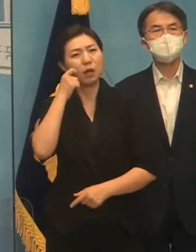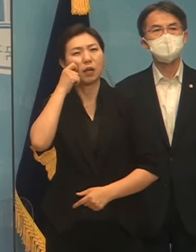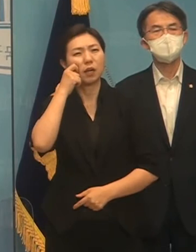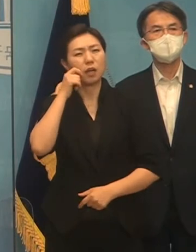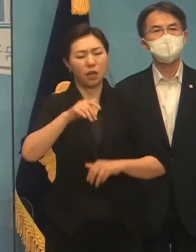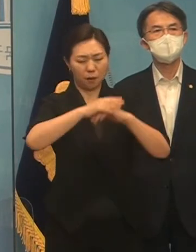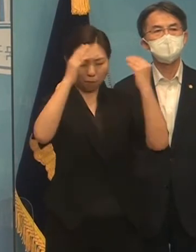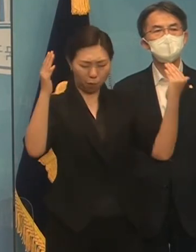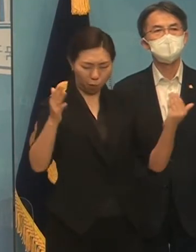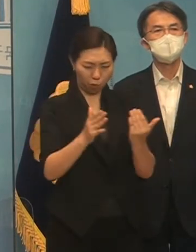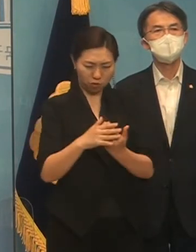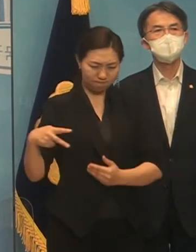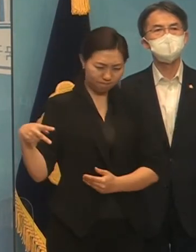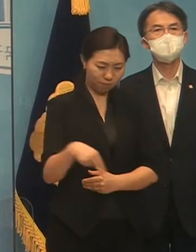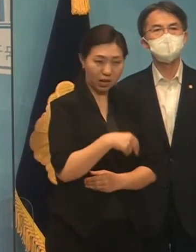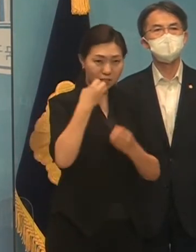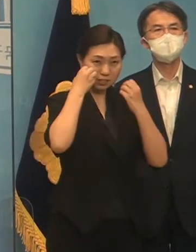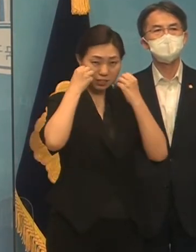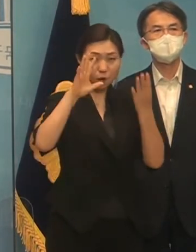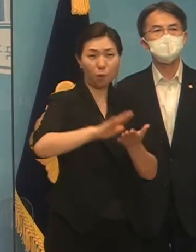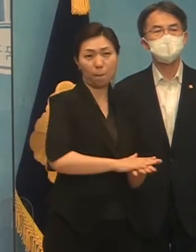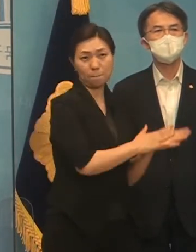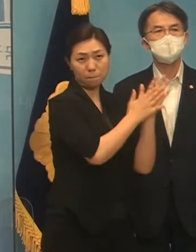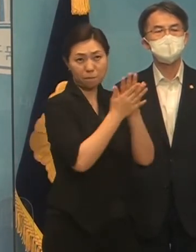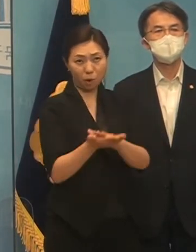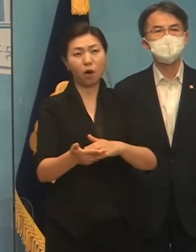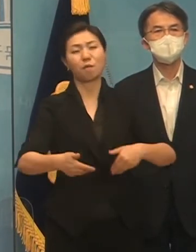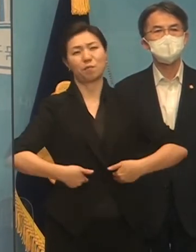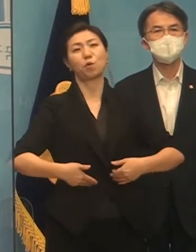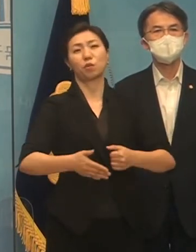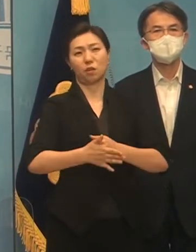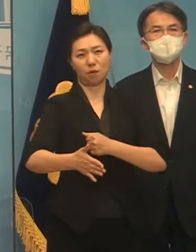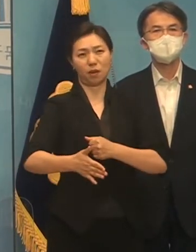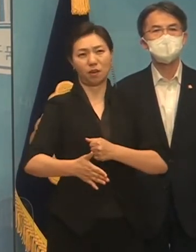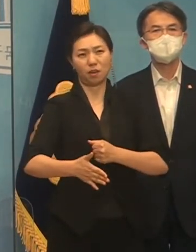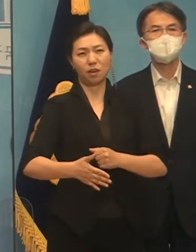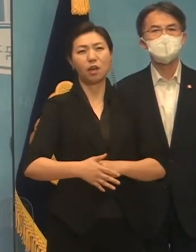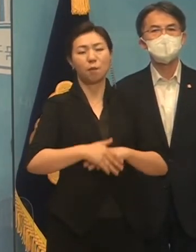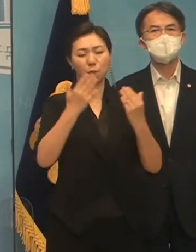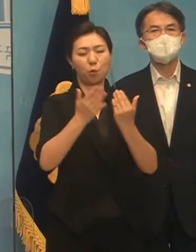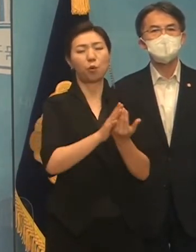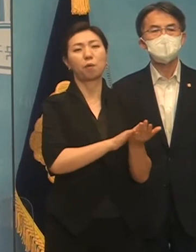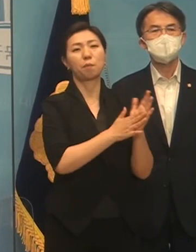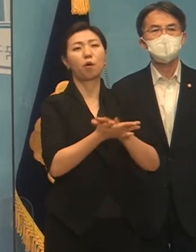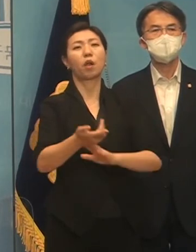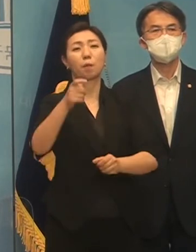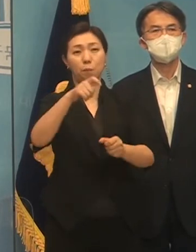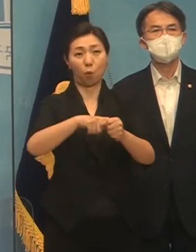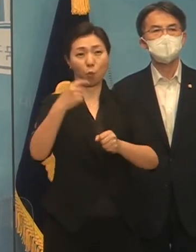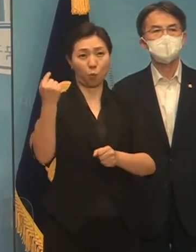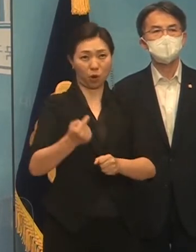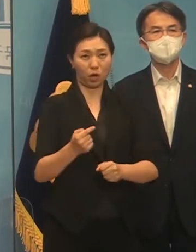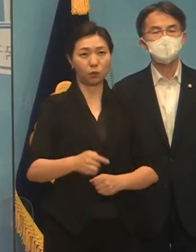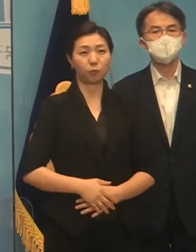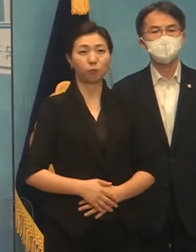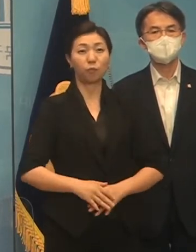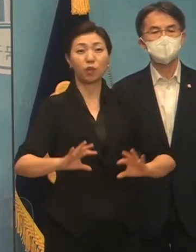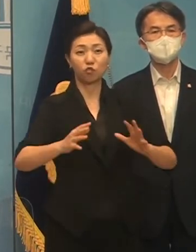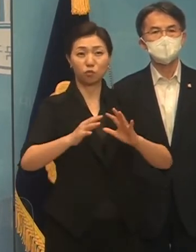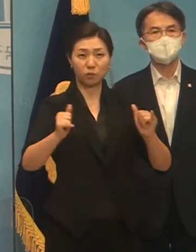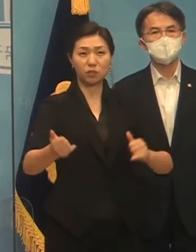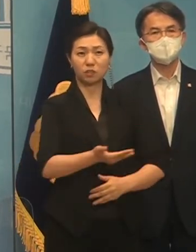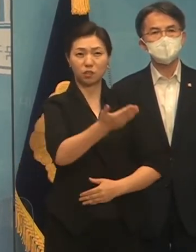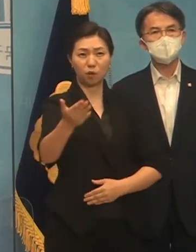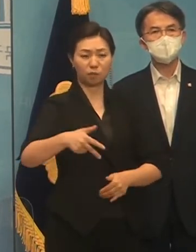바꿔야 된다라고 해서 대한민국 완판남을 자처하고 나왔습니다. 국민 여러분께 출마